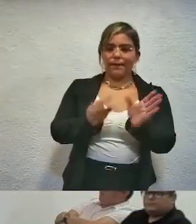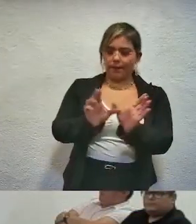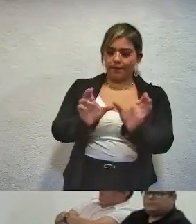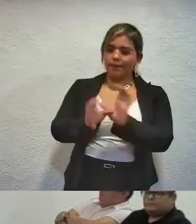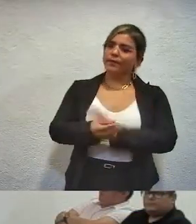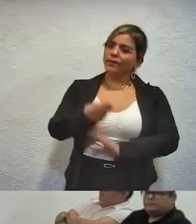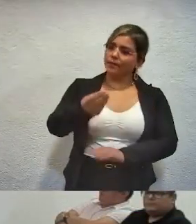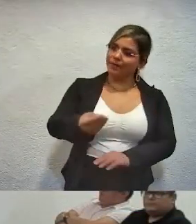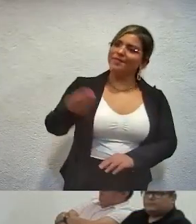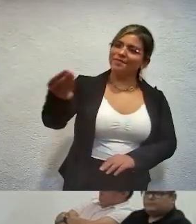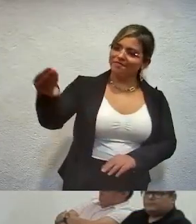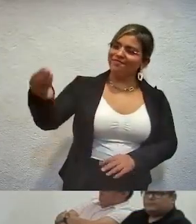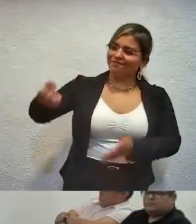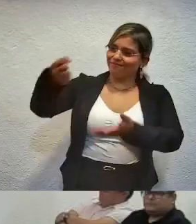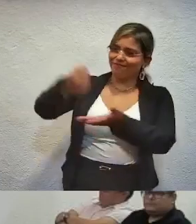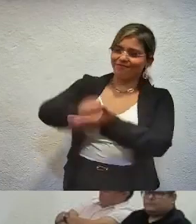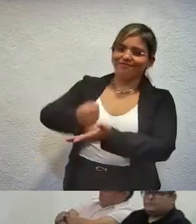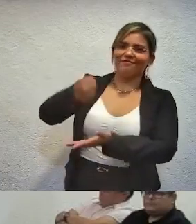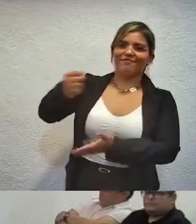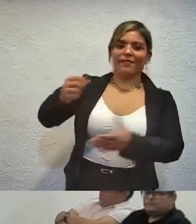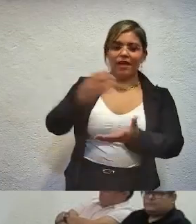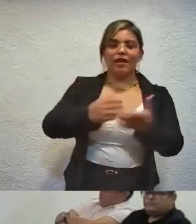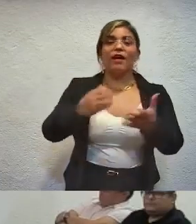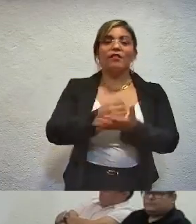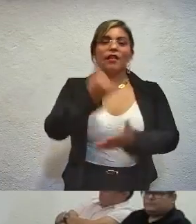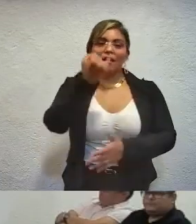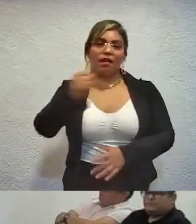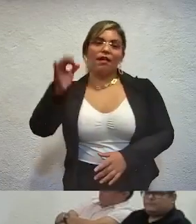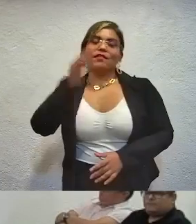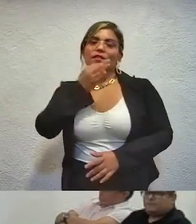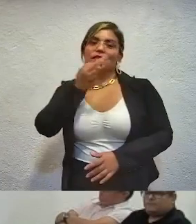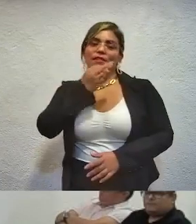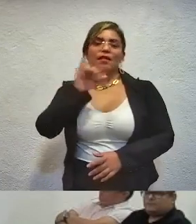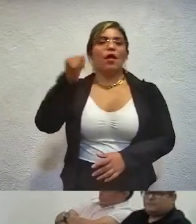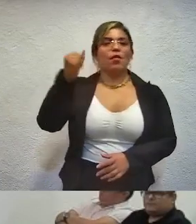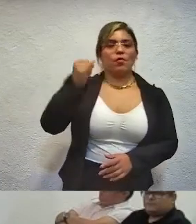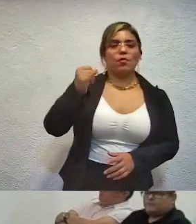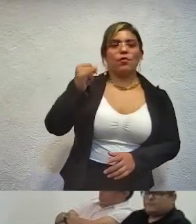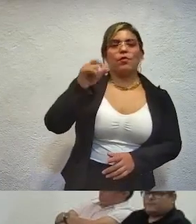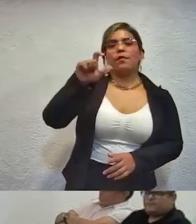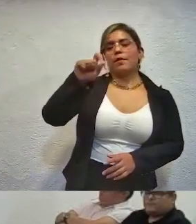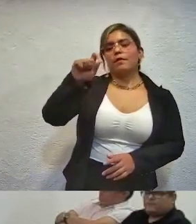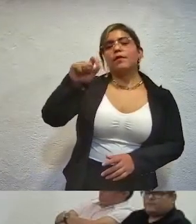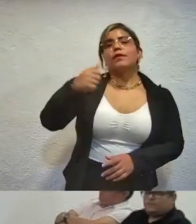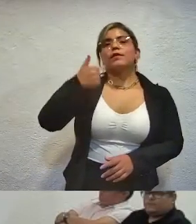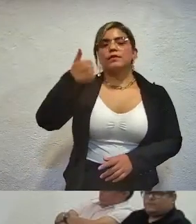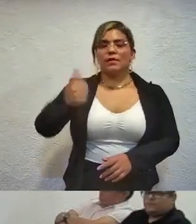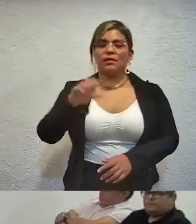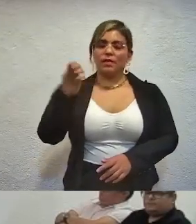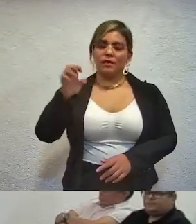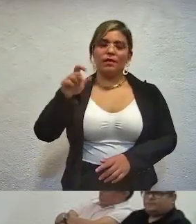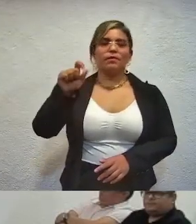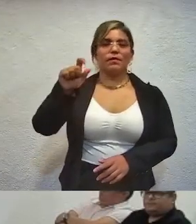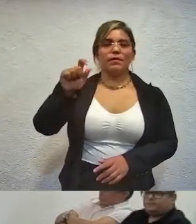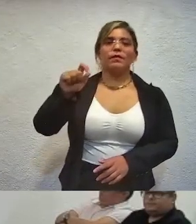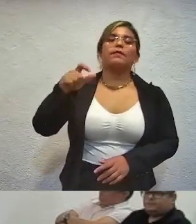de la elección como delegado de la colonia Jardín de Niños, periodo junio 2026, enero 2027.